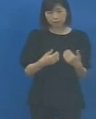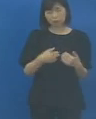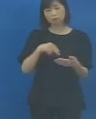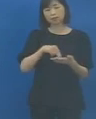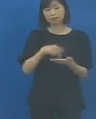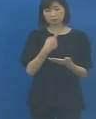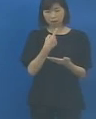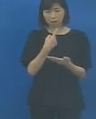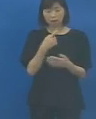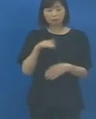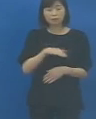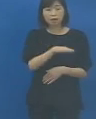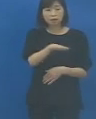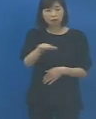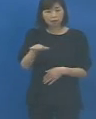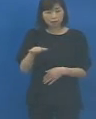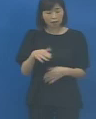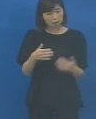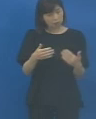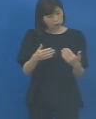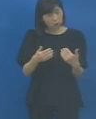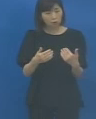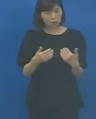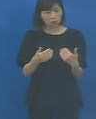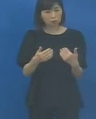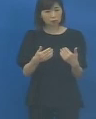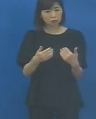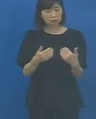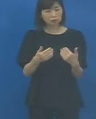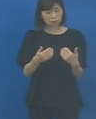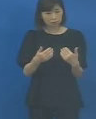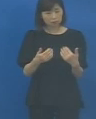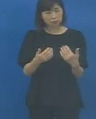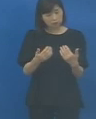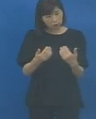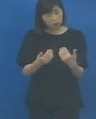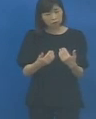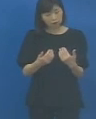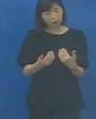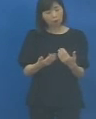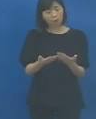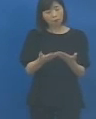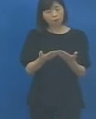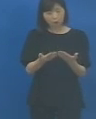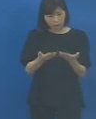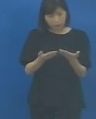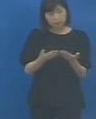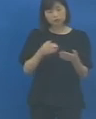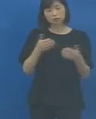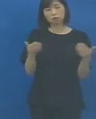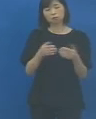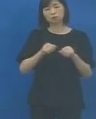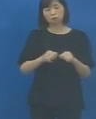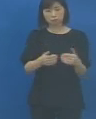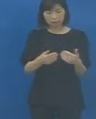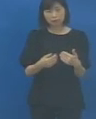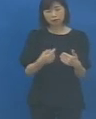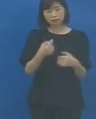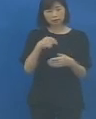方で、必要とする、そういう、仕事をしていく立場だろうと思っております。そういう意味